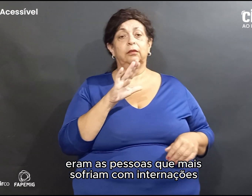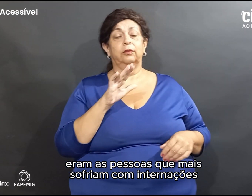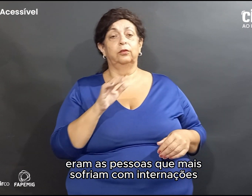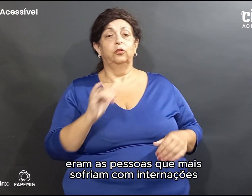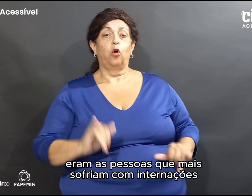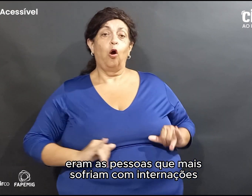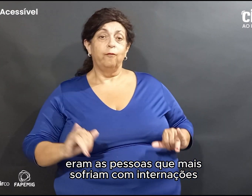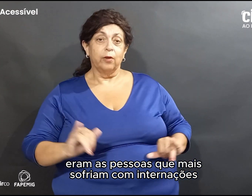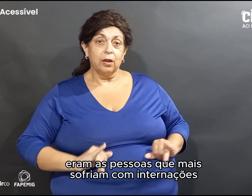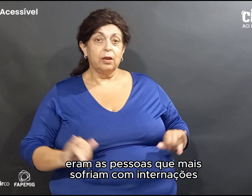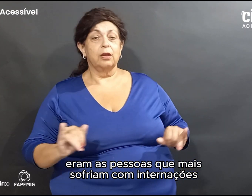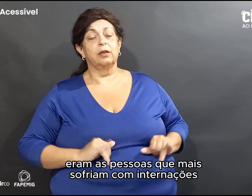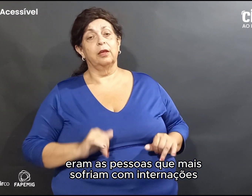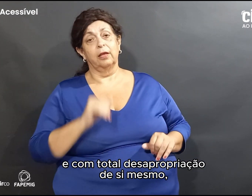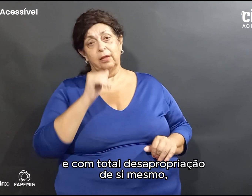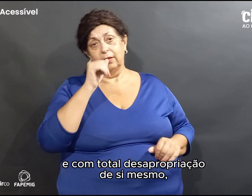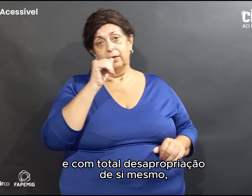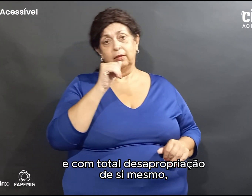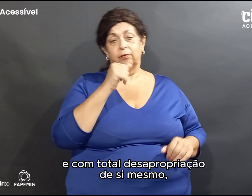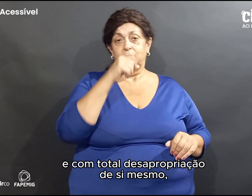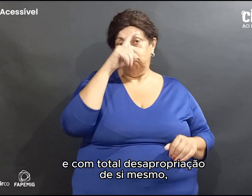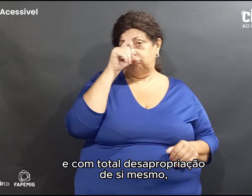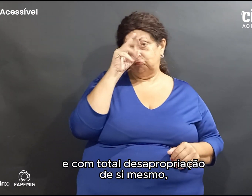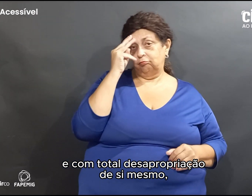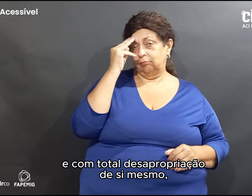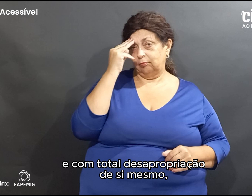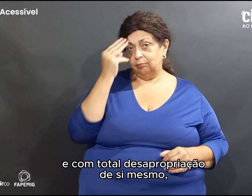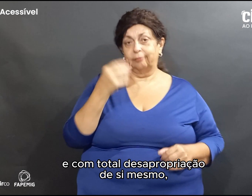com internações e com total